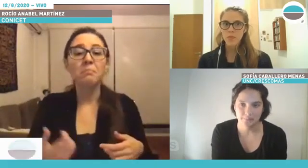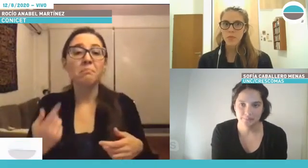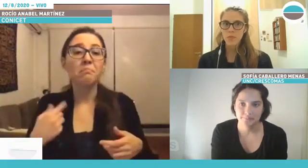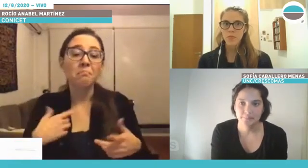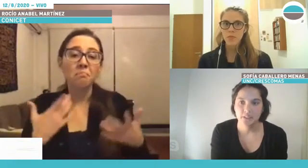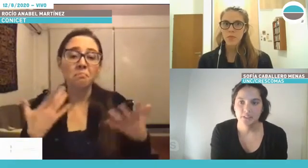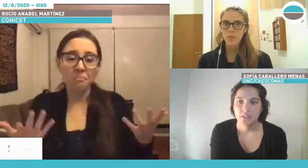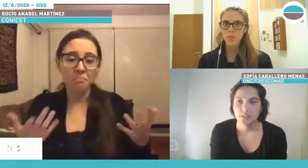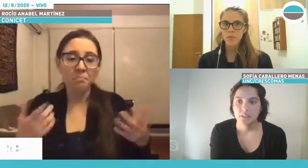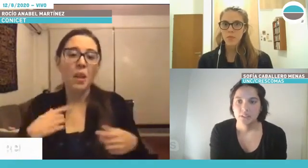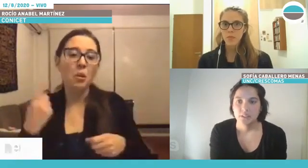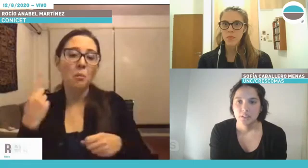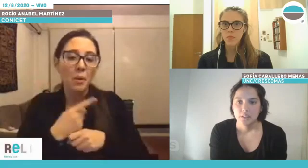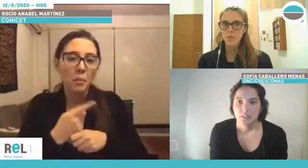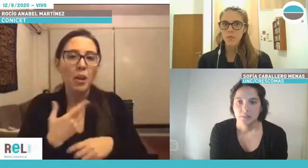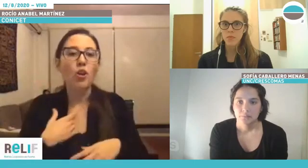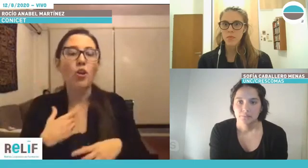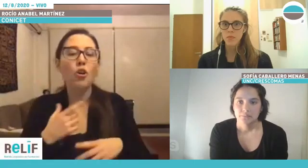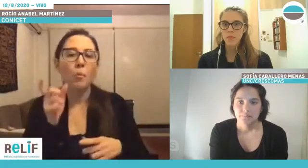¿Por qué?